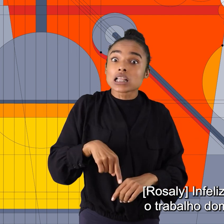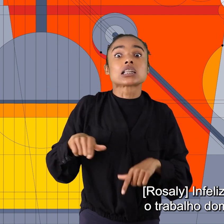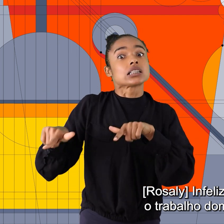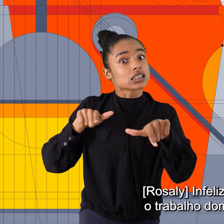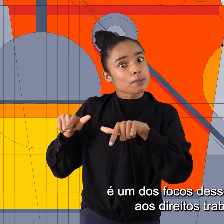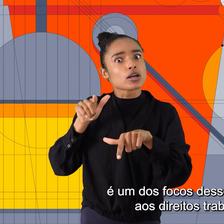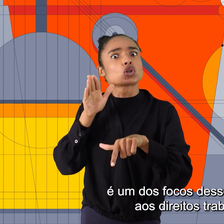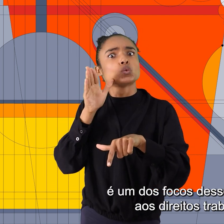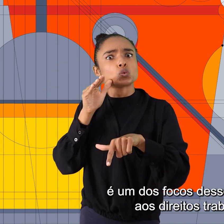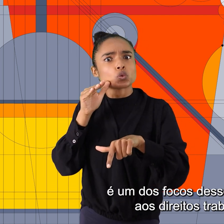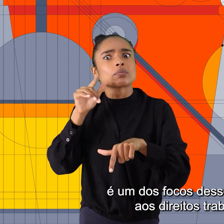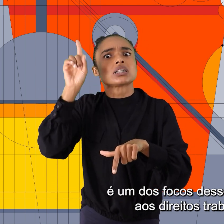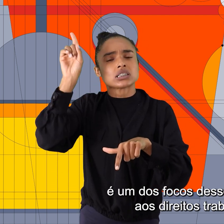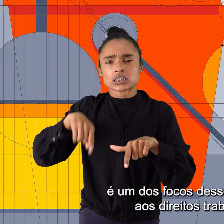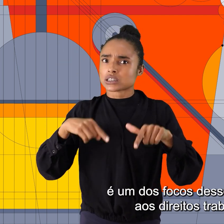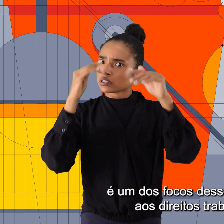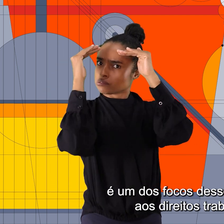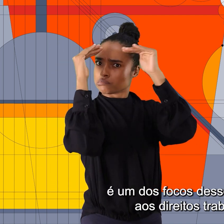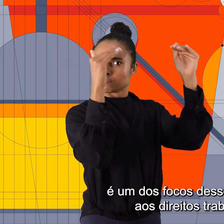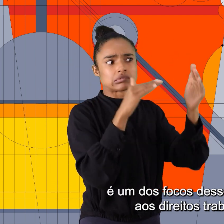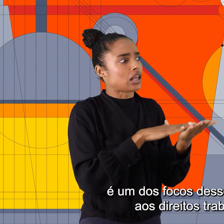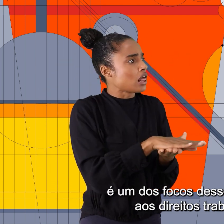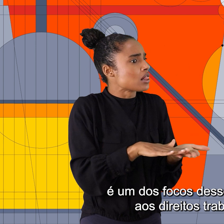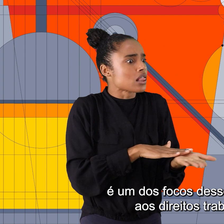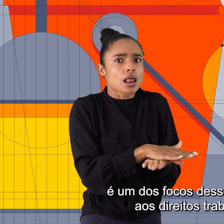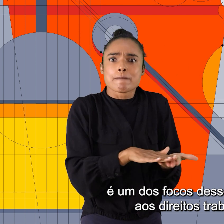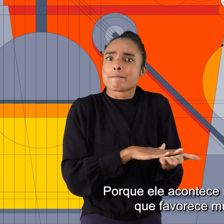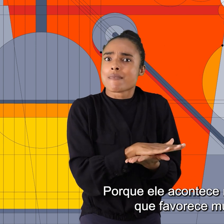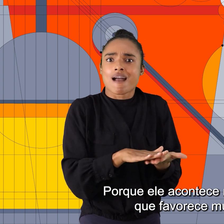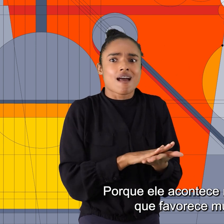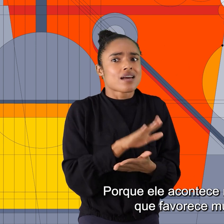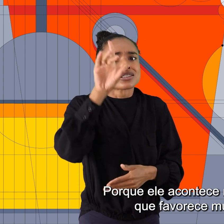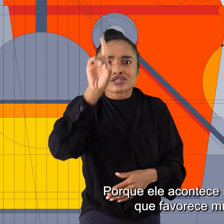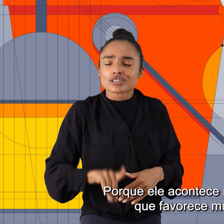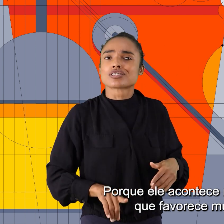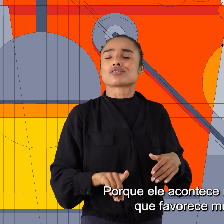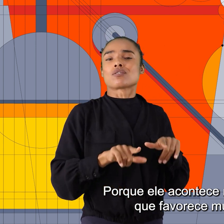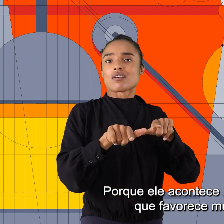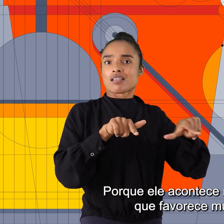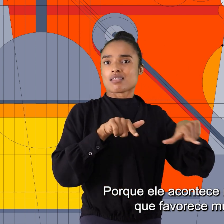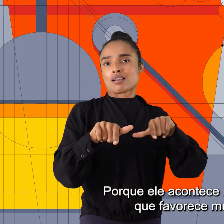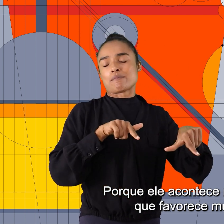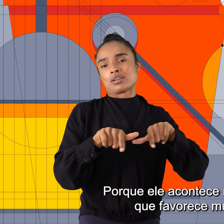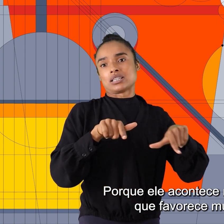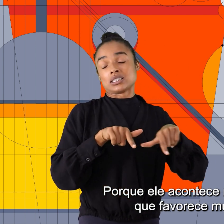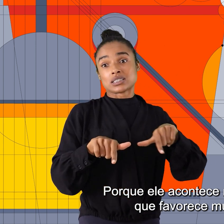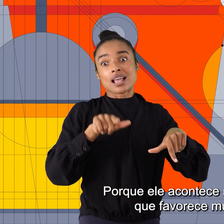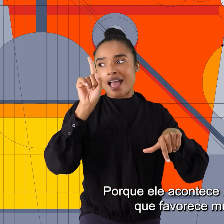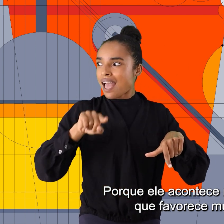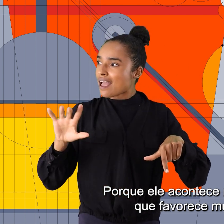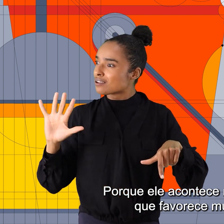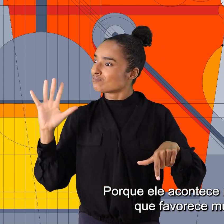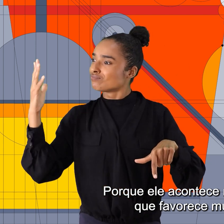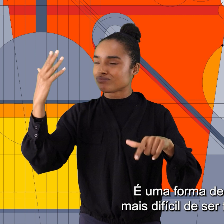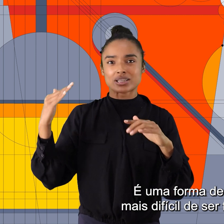trabalho doméstico é um dos focos desse desrespeito aos direitos trabalhistas, porque ele acontece num ambiente que